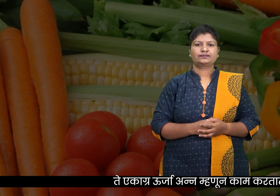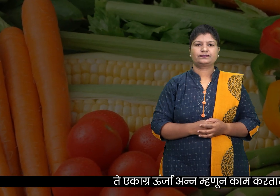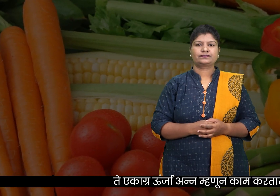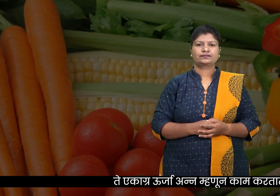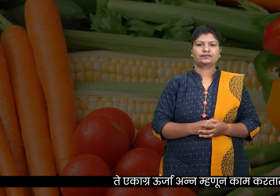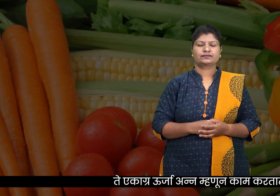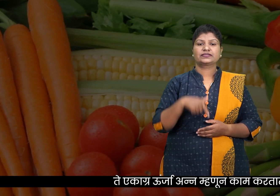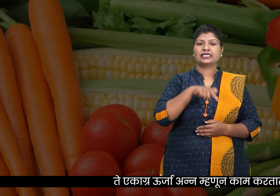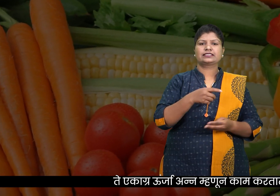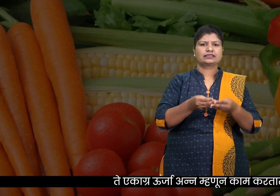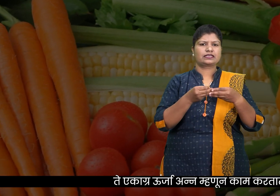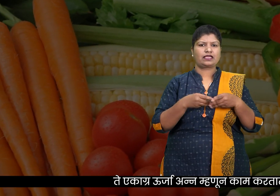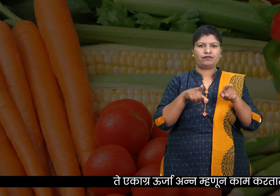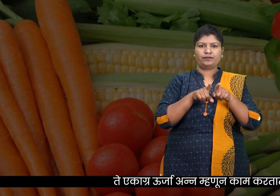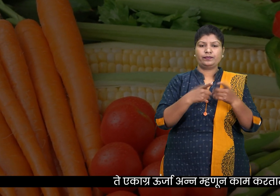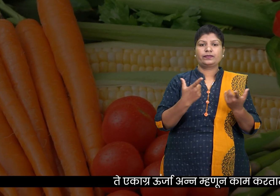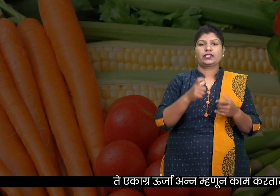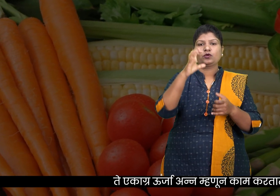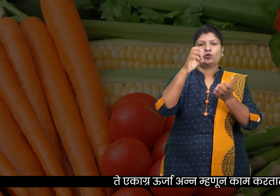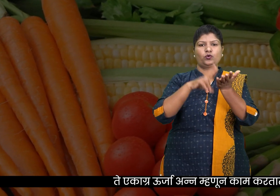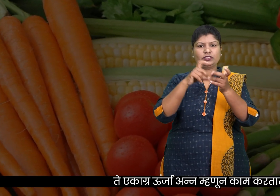ते एकाग्र ऊर्जा अन्न म्हणून काम करतात.